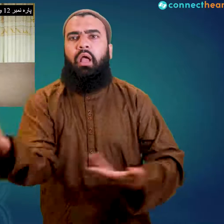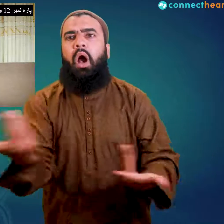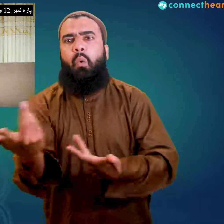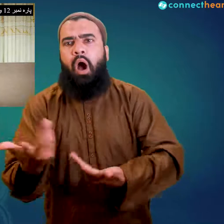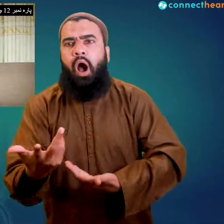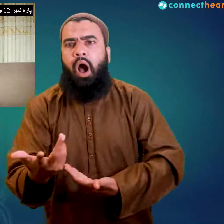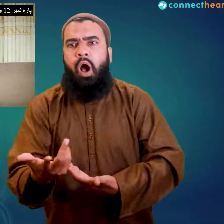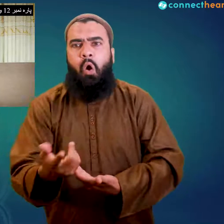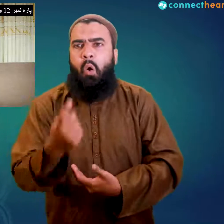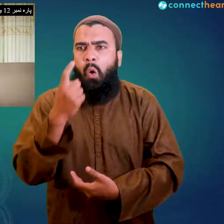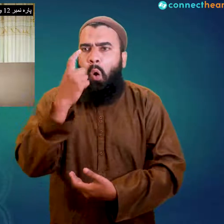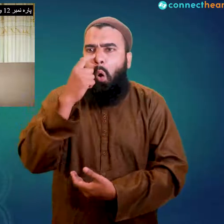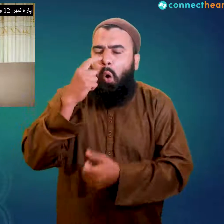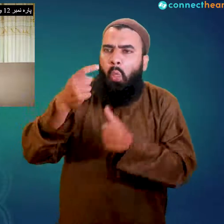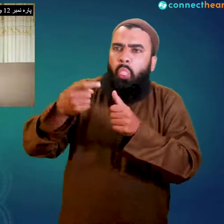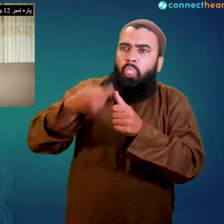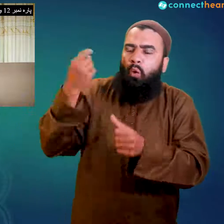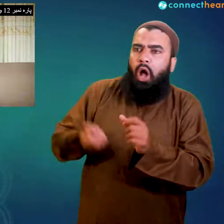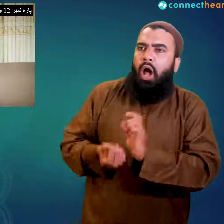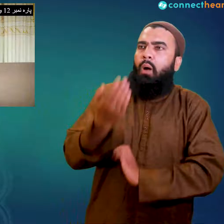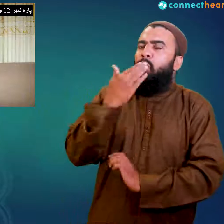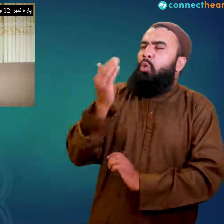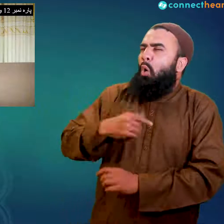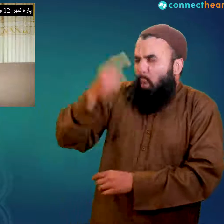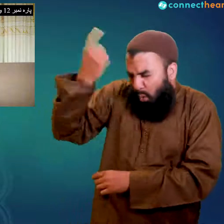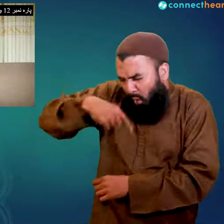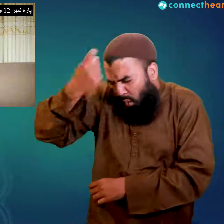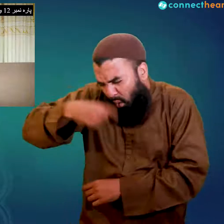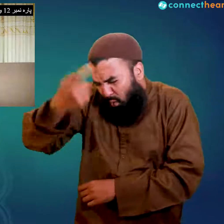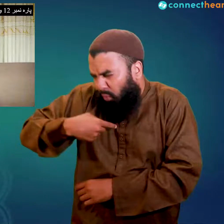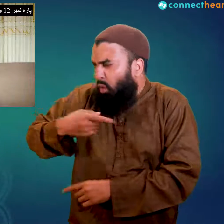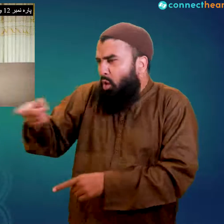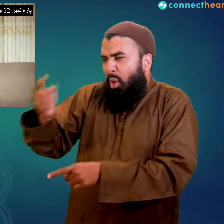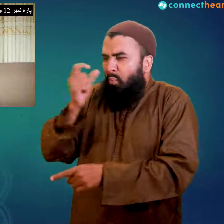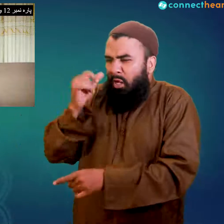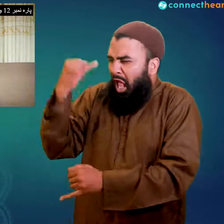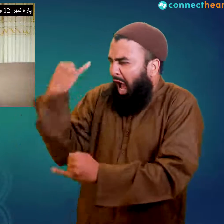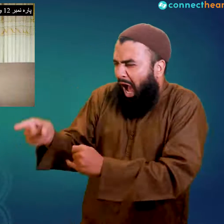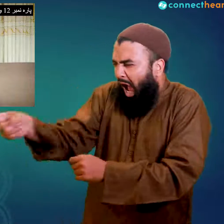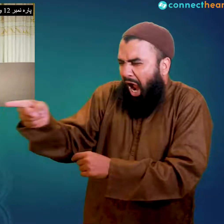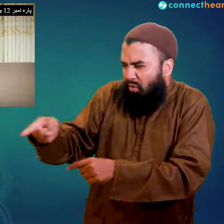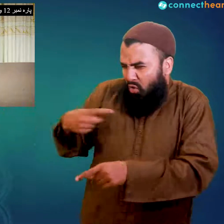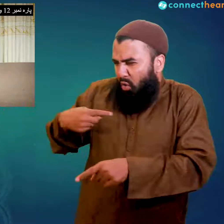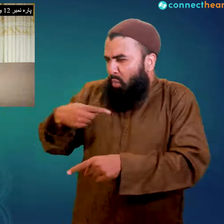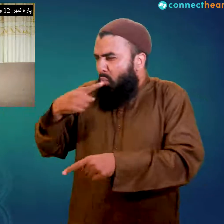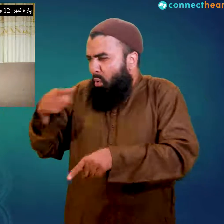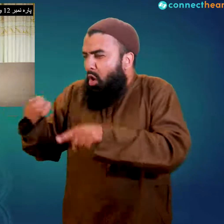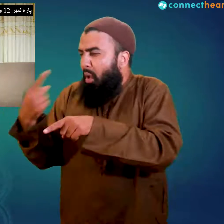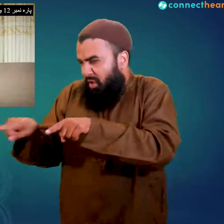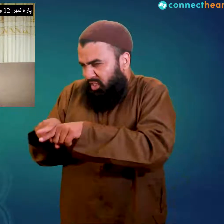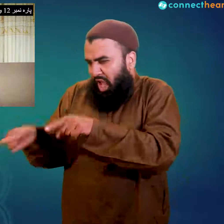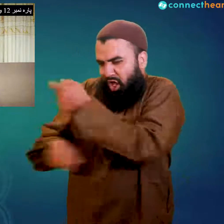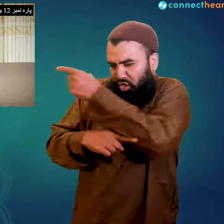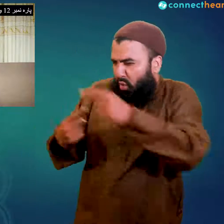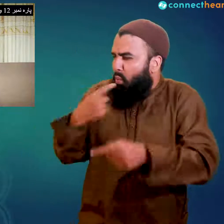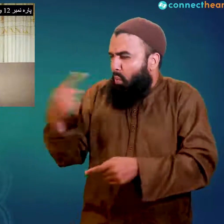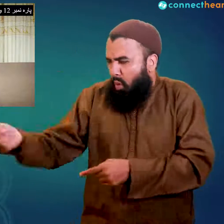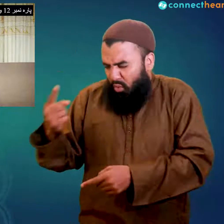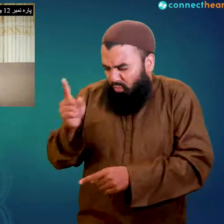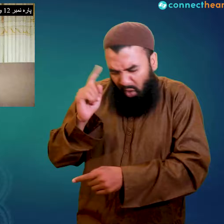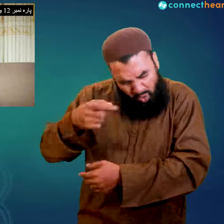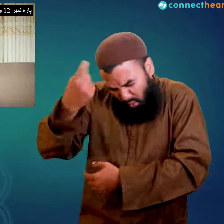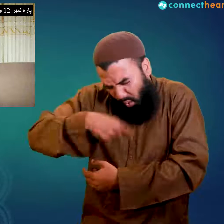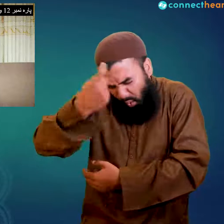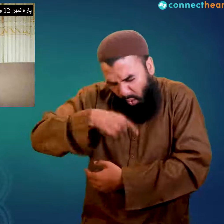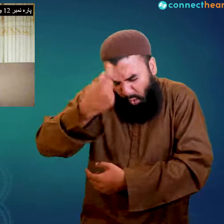کے ساتھ برائی کرے، یہ کہ اس کو سخت عذاب دیا جائے یا اس کو قید خانے میں ڈال دیا جائے۔ اس بچے نے پھر اللہ کے حکم سے گواہی